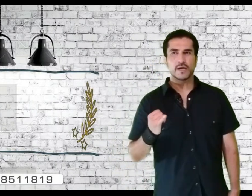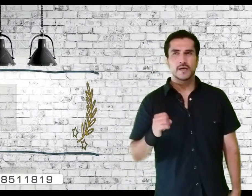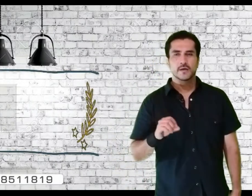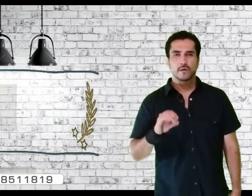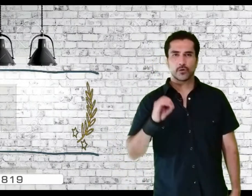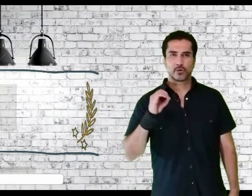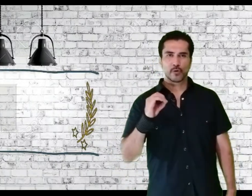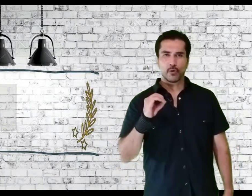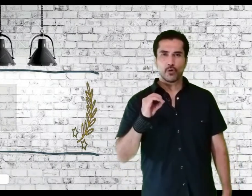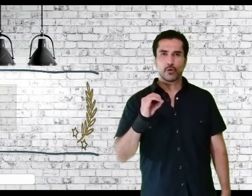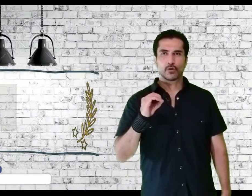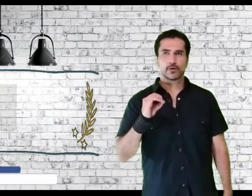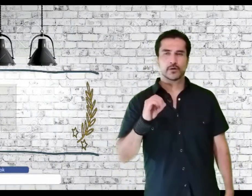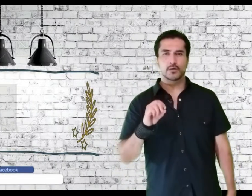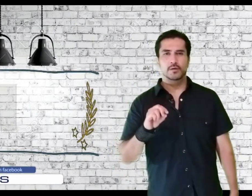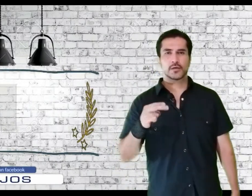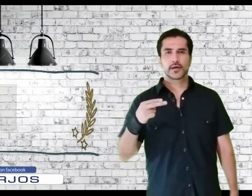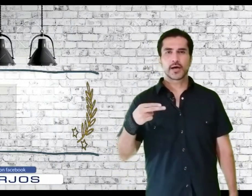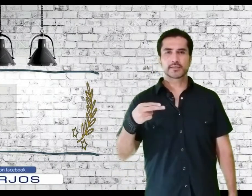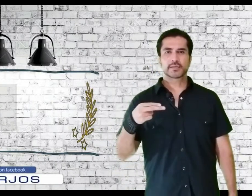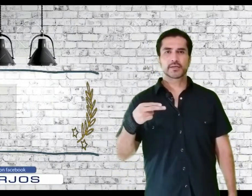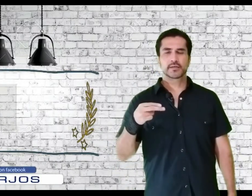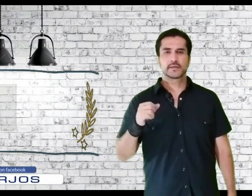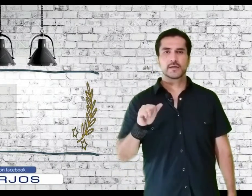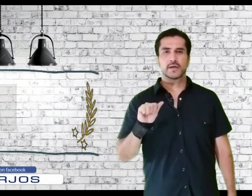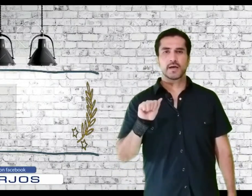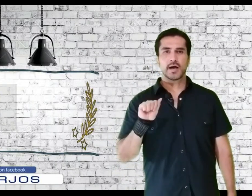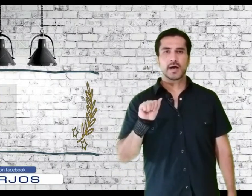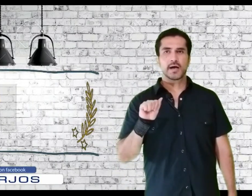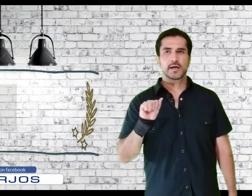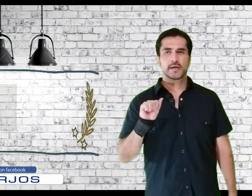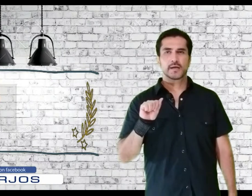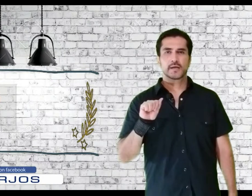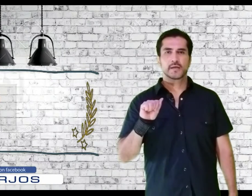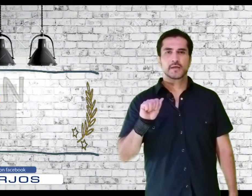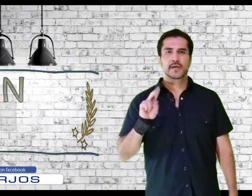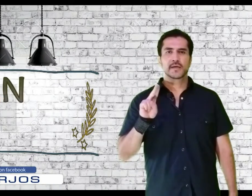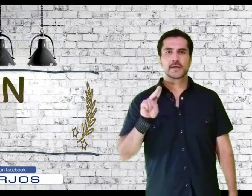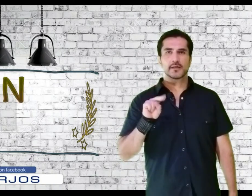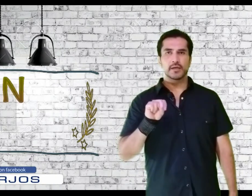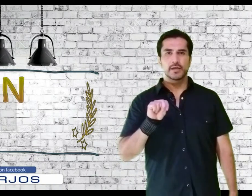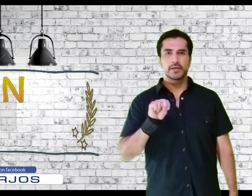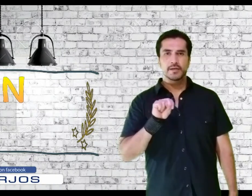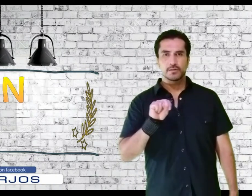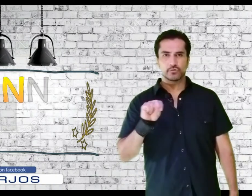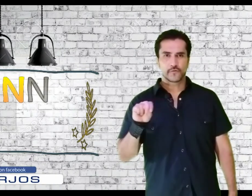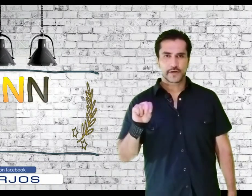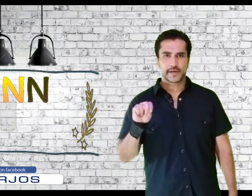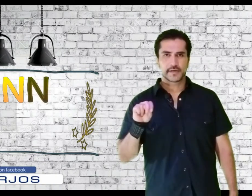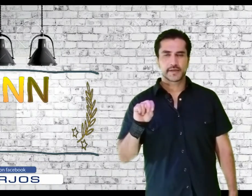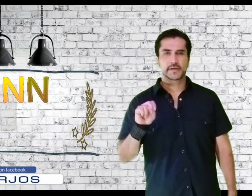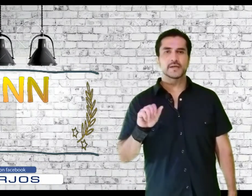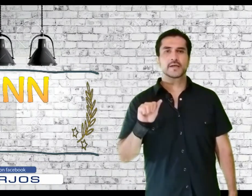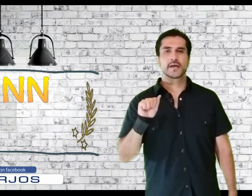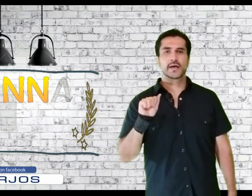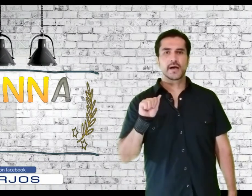J, O, H, A, N, doble N,